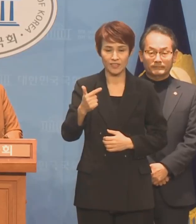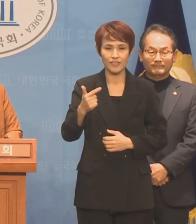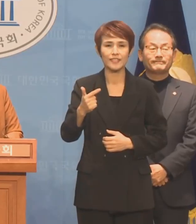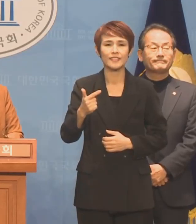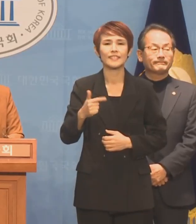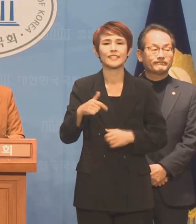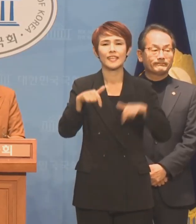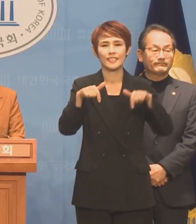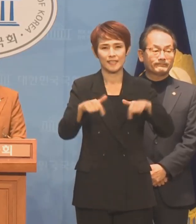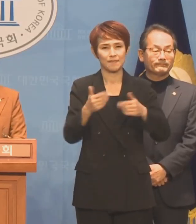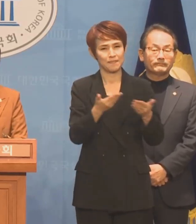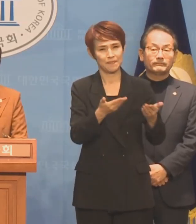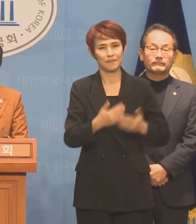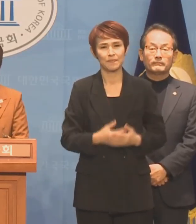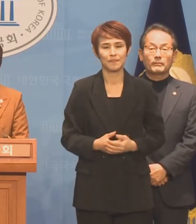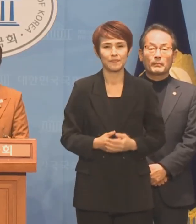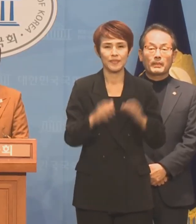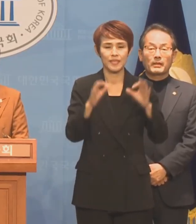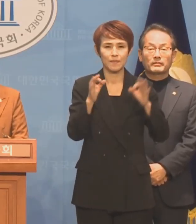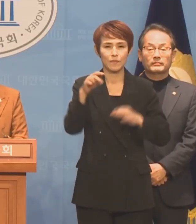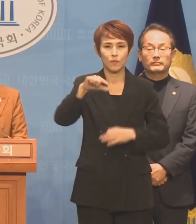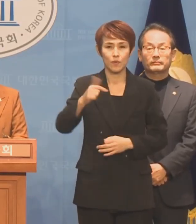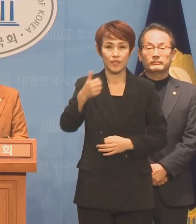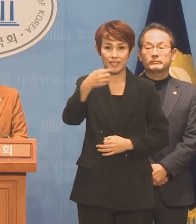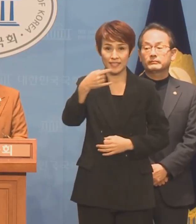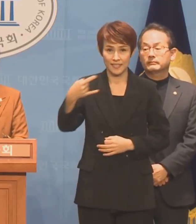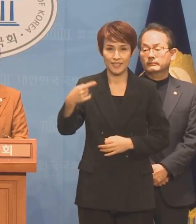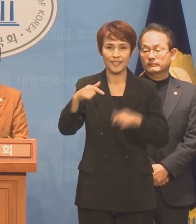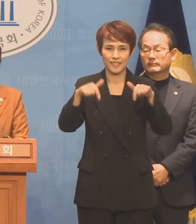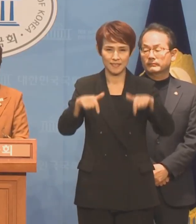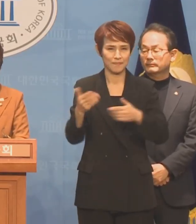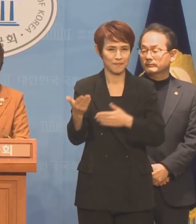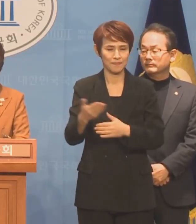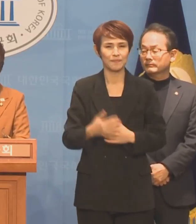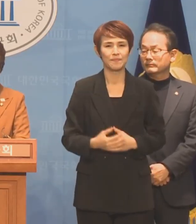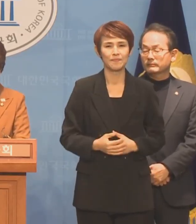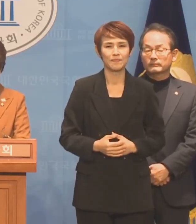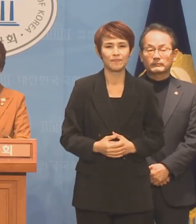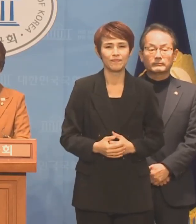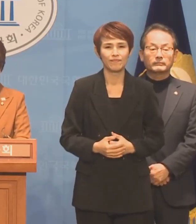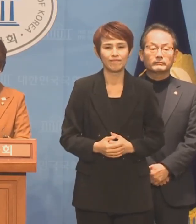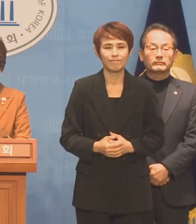간사님 모셨습니다. 김원희 산자위 간사님 모셨습니다.